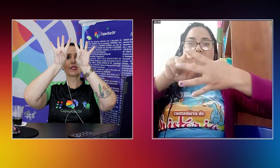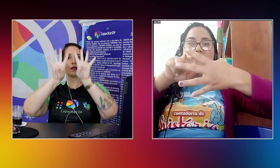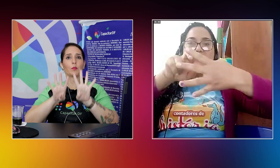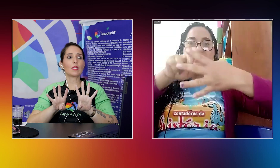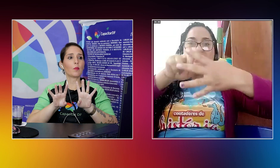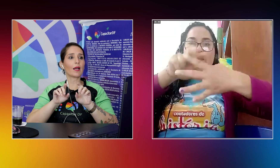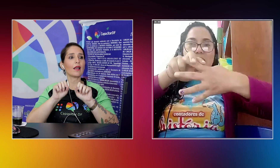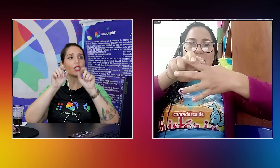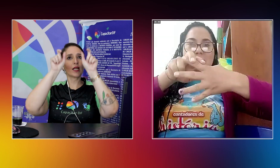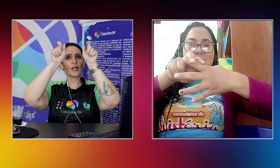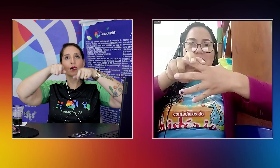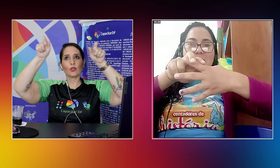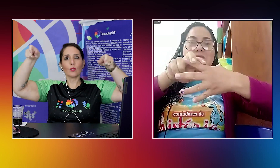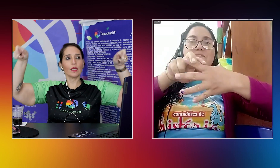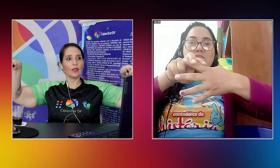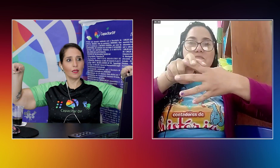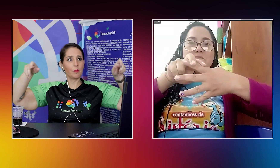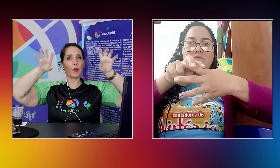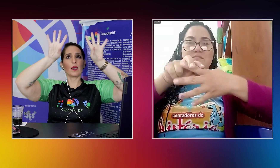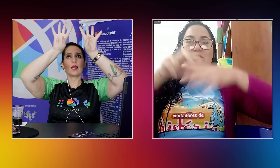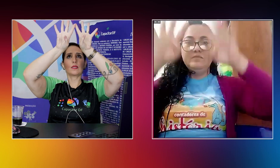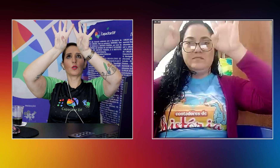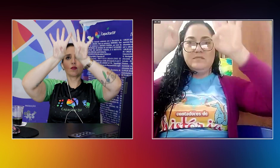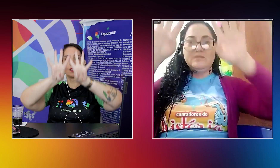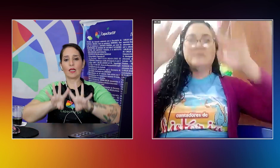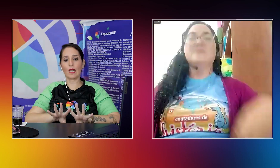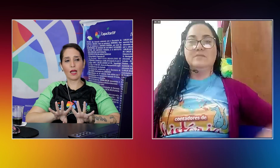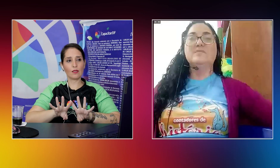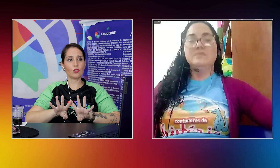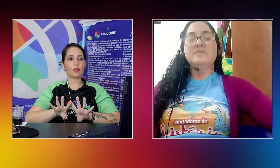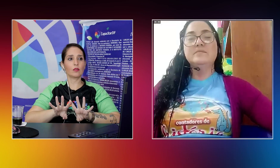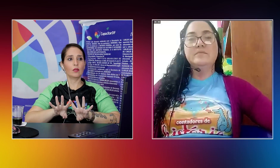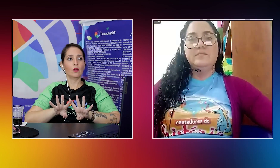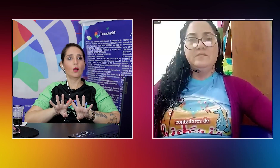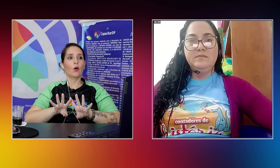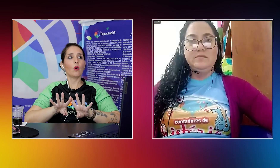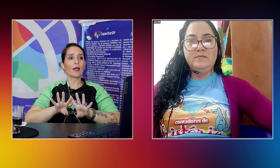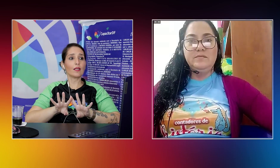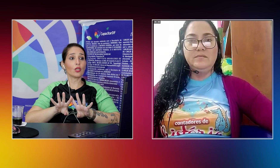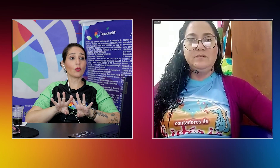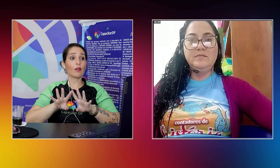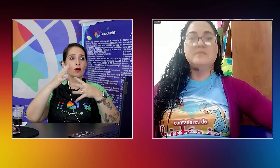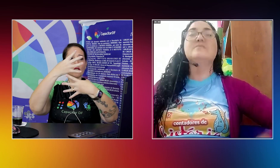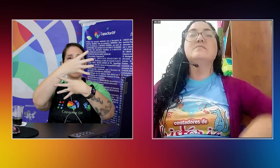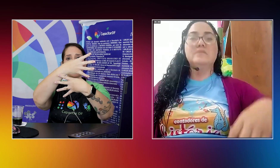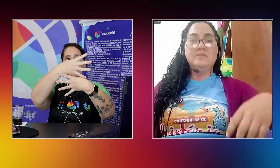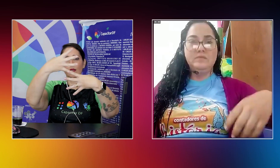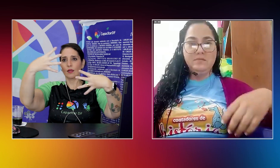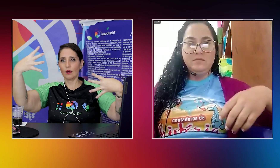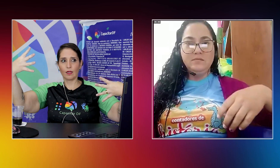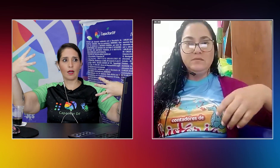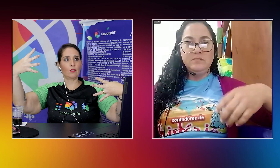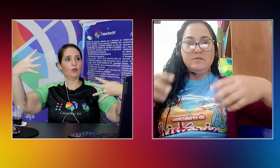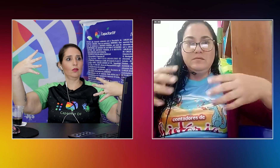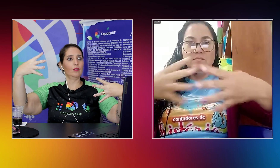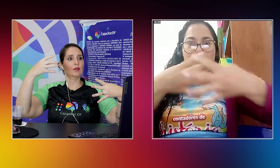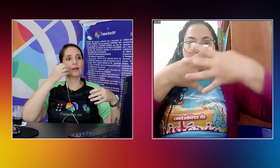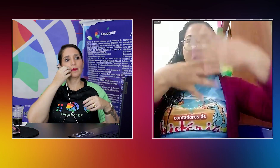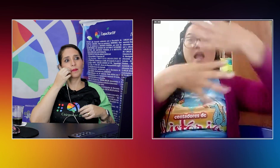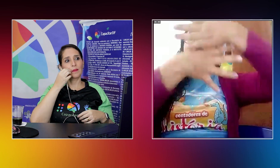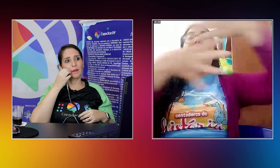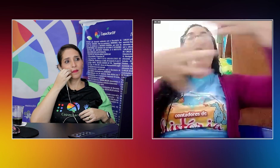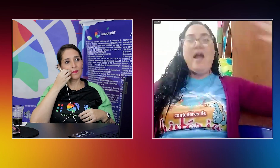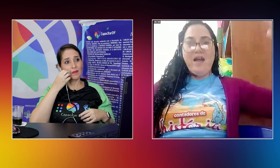pode né? fazer, por exemplo, a grade é aquela que é toda em pé. Aí você pode fazer assim, grade. Ou a grade é toda fechada. Grade.